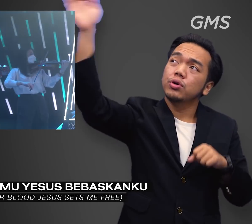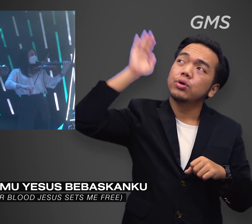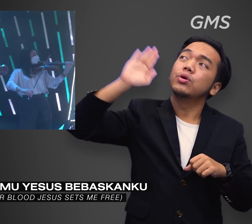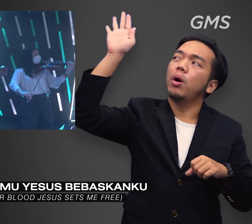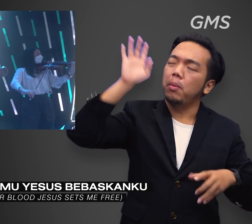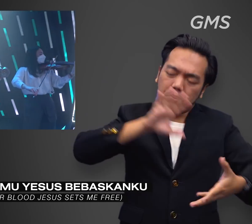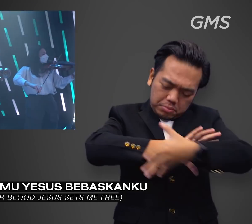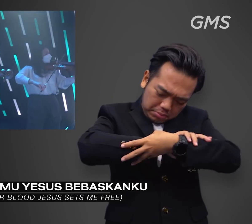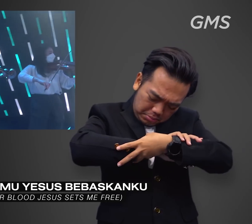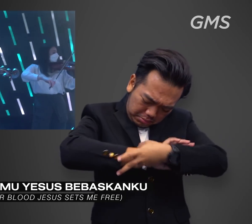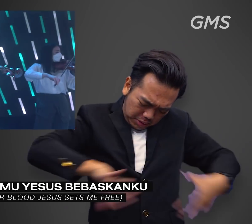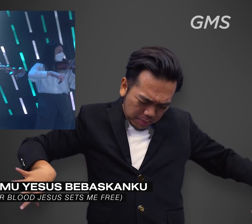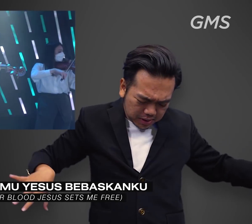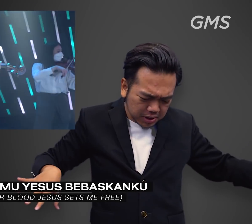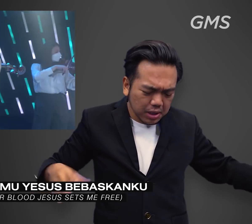Tuhan,